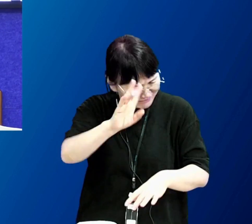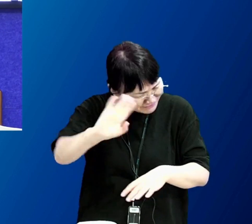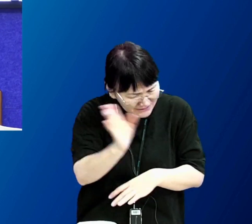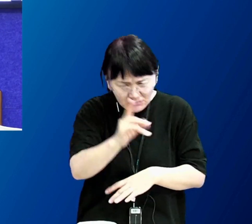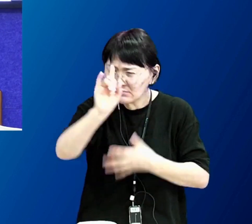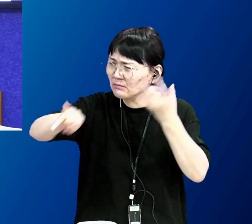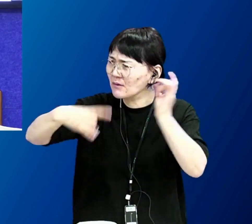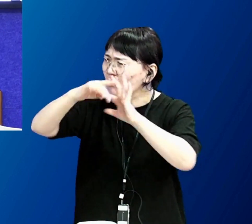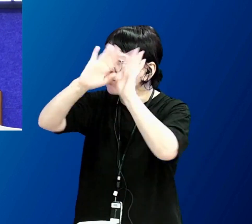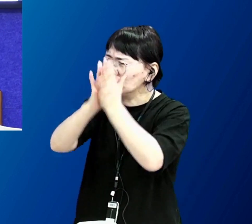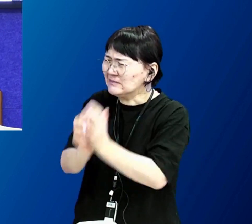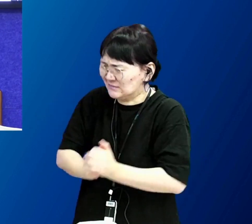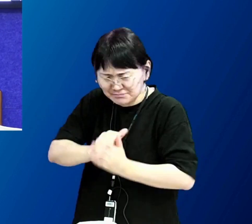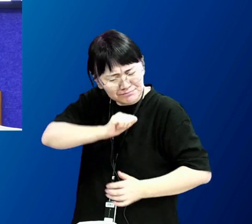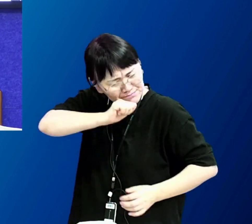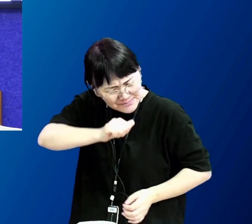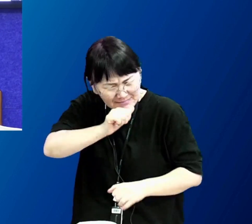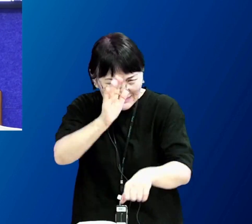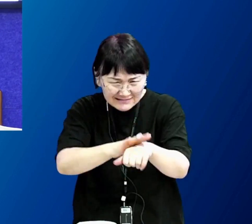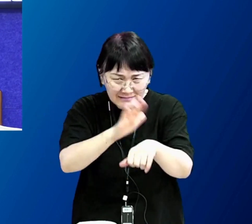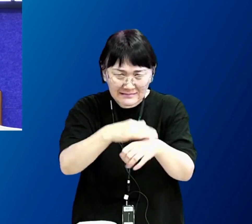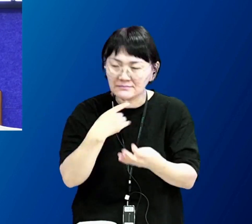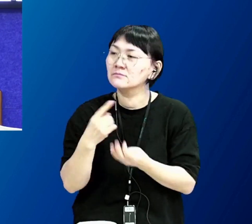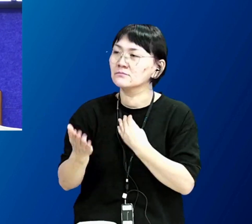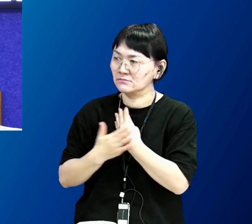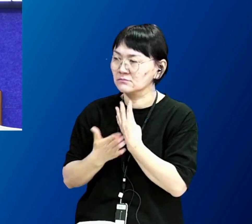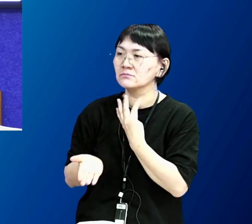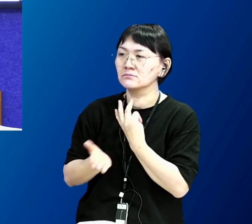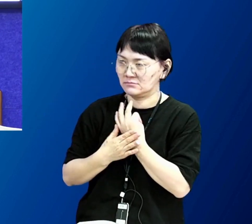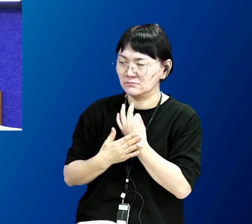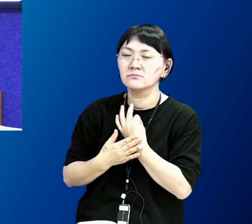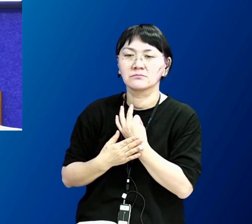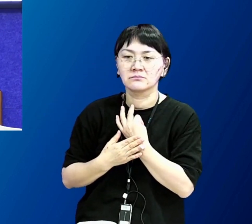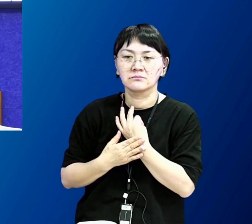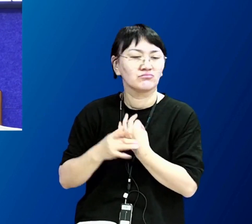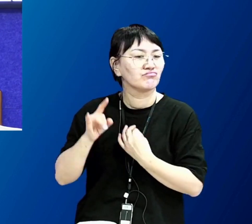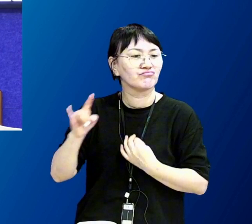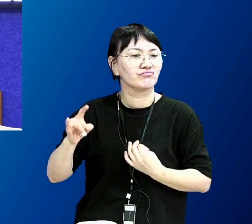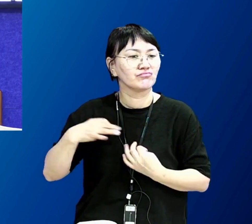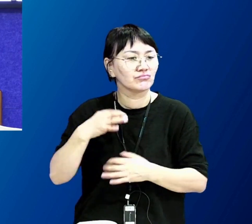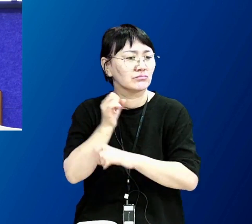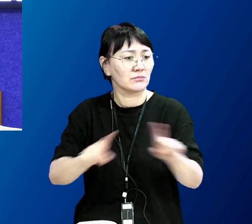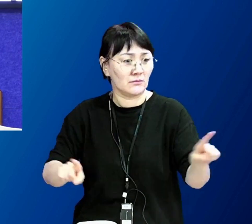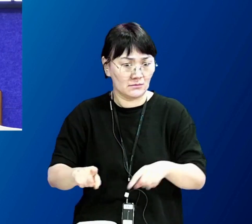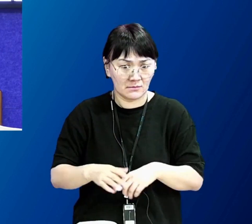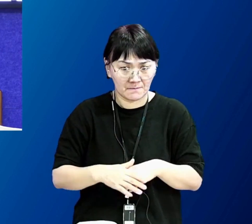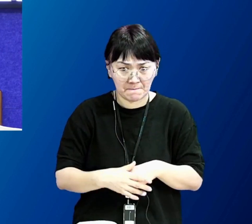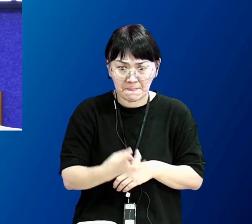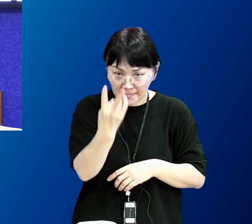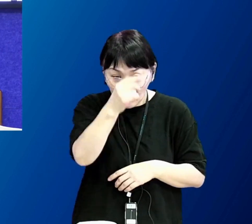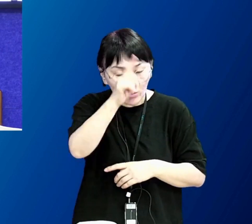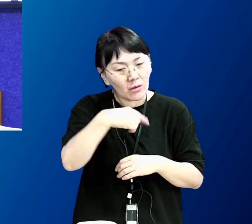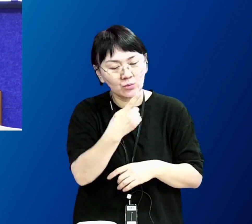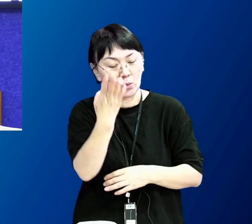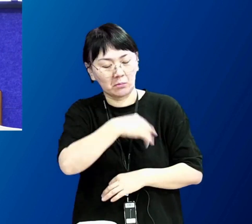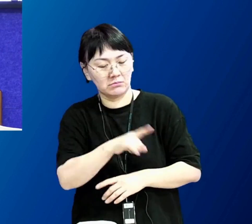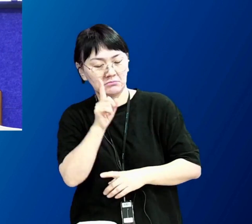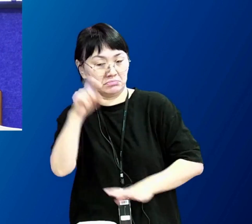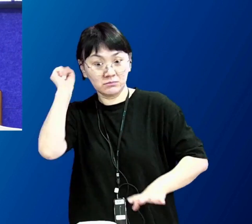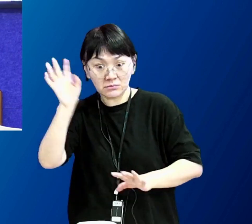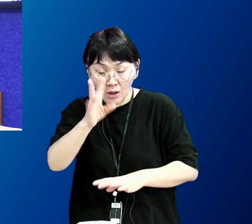бүү даг гэж тушаасан боловч эзний тушаалыг Соломон сагсан. Хоёр чудаа үзэгдсэн гэсэн байгааз.